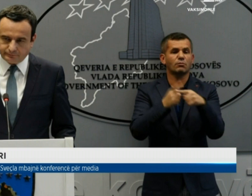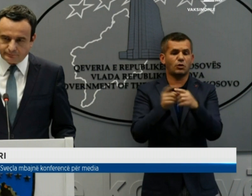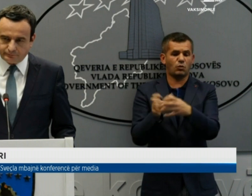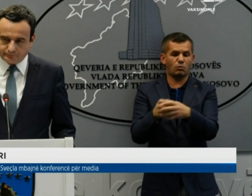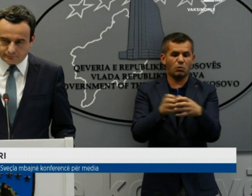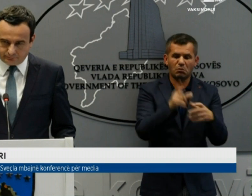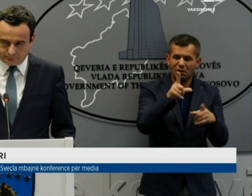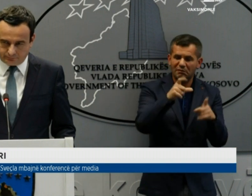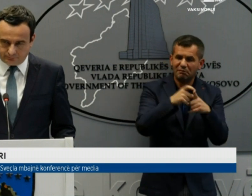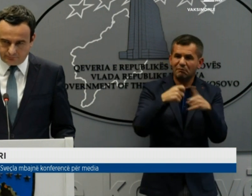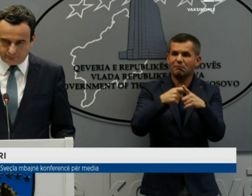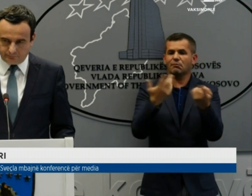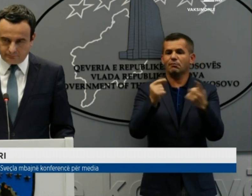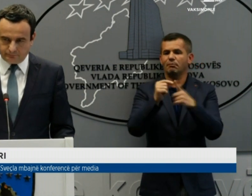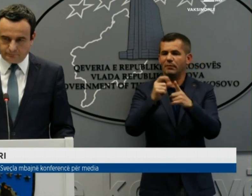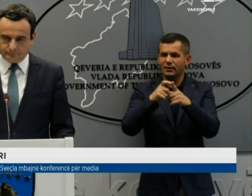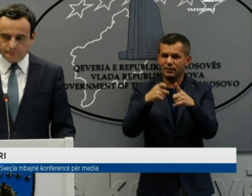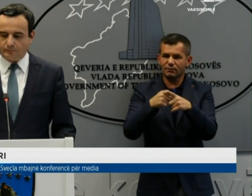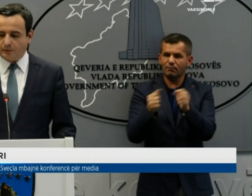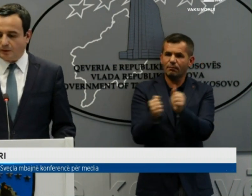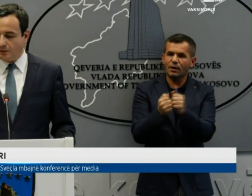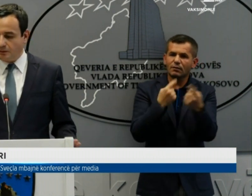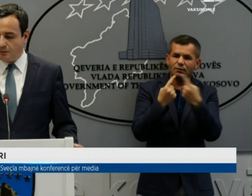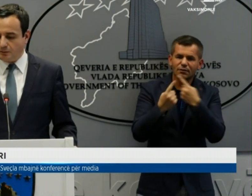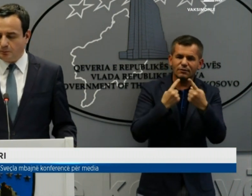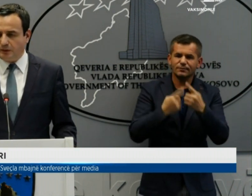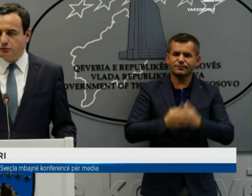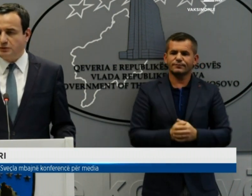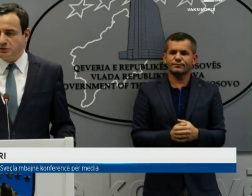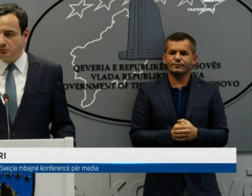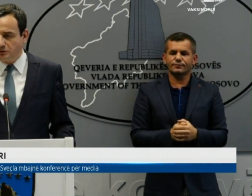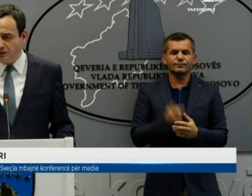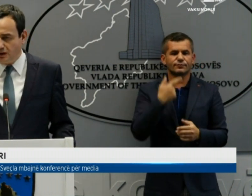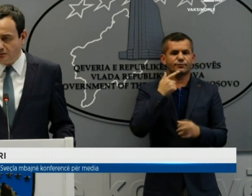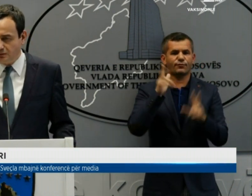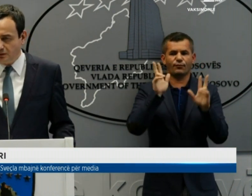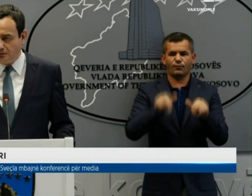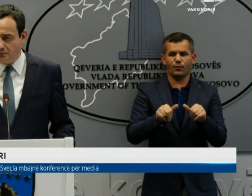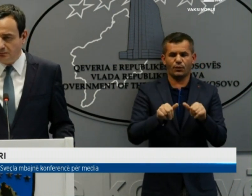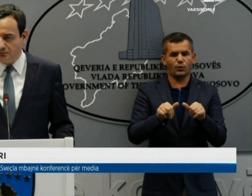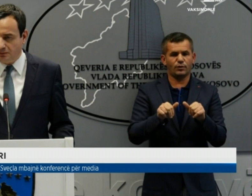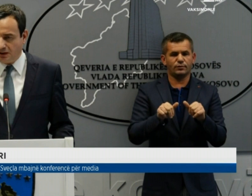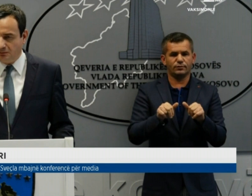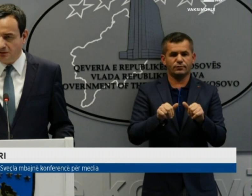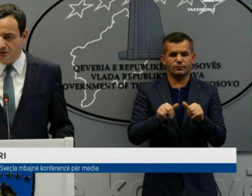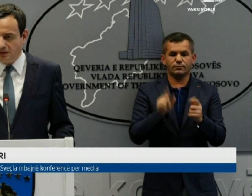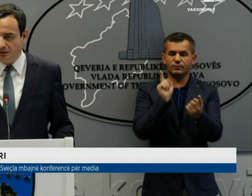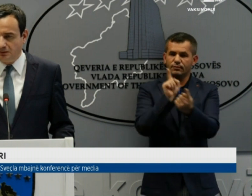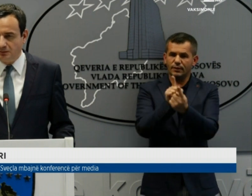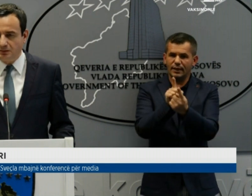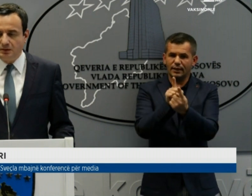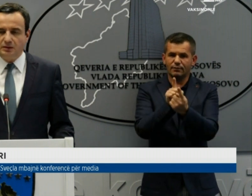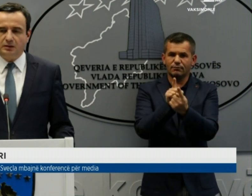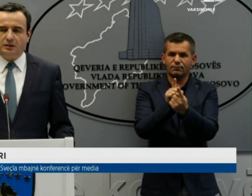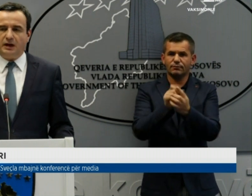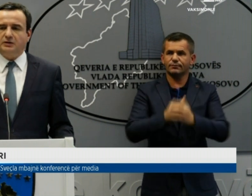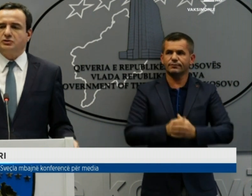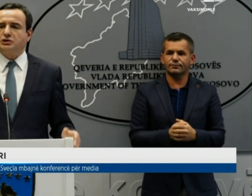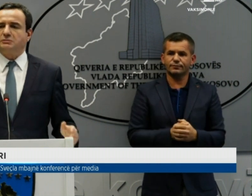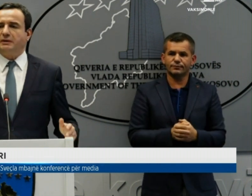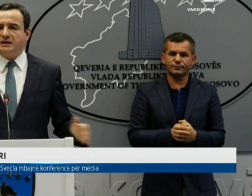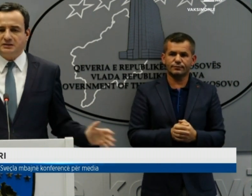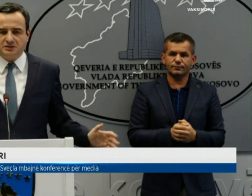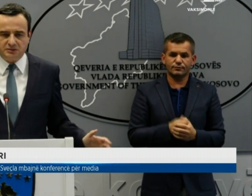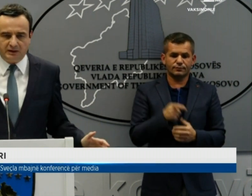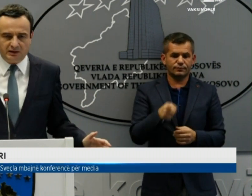tjera për biseduar për këtë çështje? Pa dyshim që mund të ketë takim të tillë. Ajo që